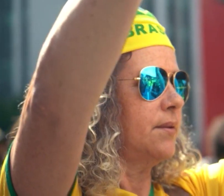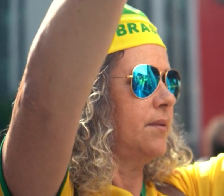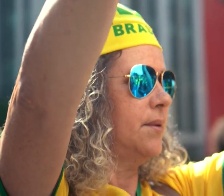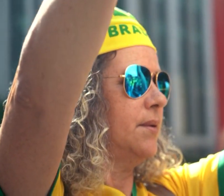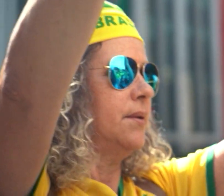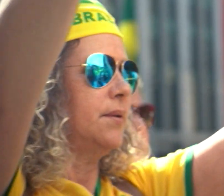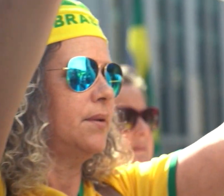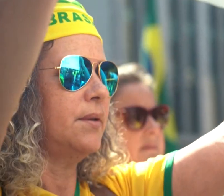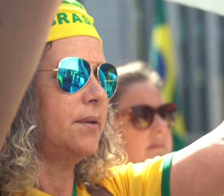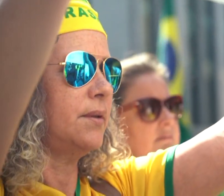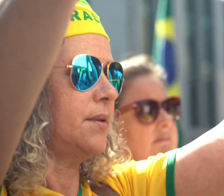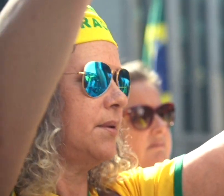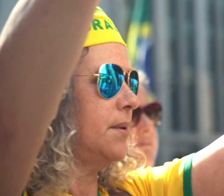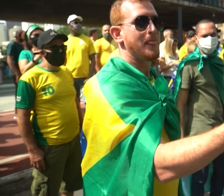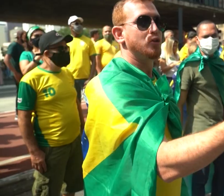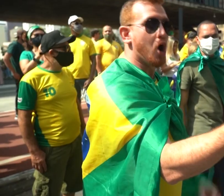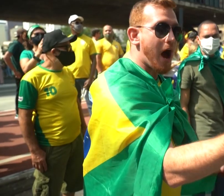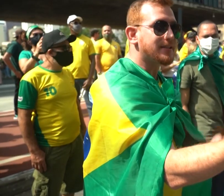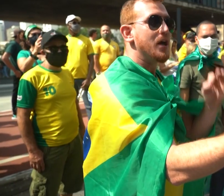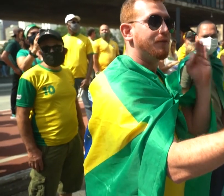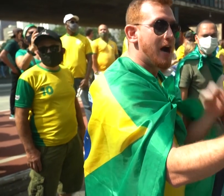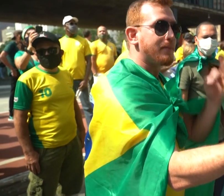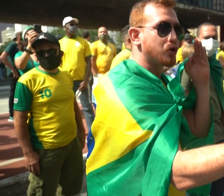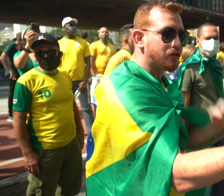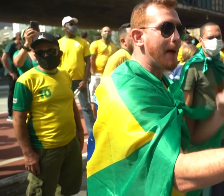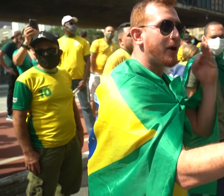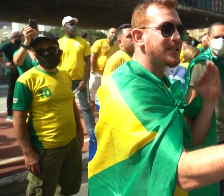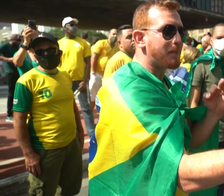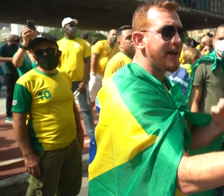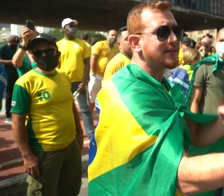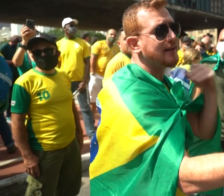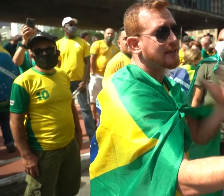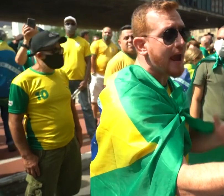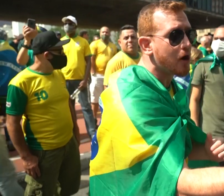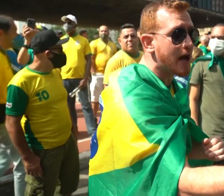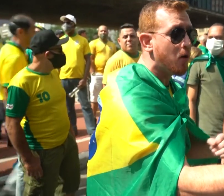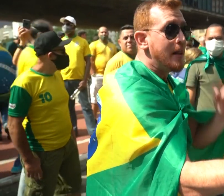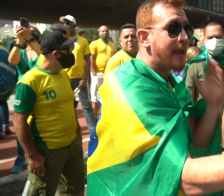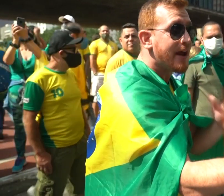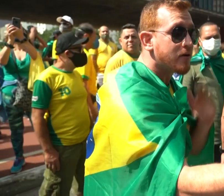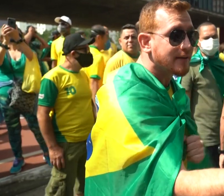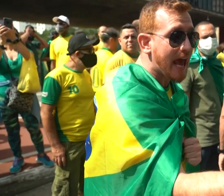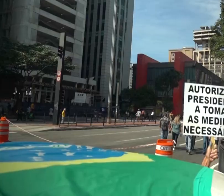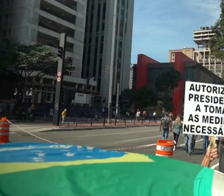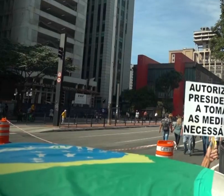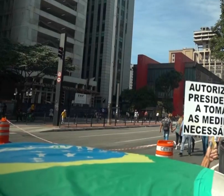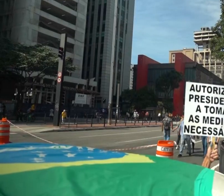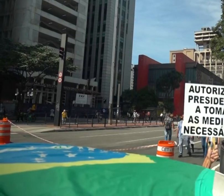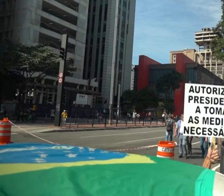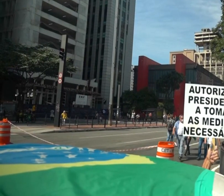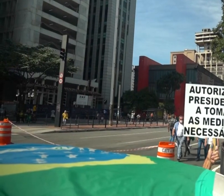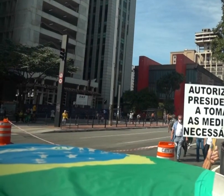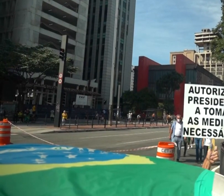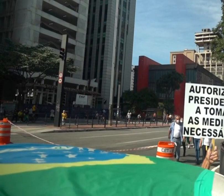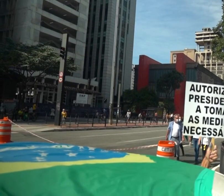de sus bases el próximo 7 de septiembre día de la independencia con protestas previstas en las principales ciudades de brasil grupos